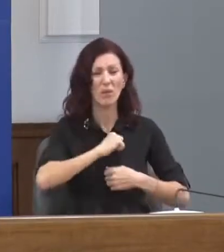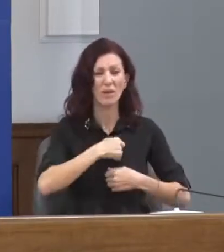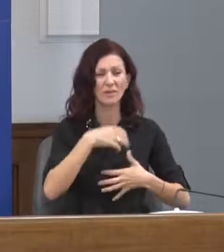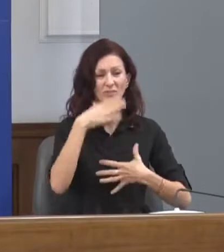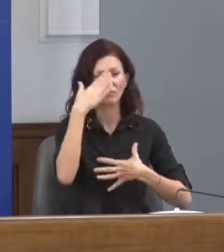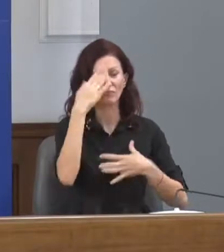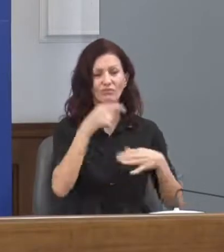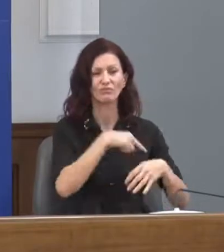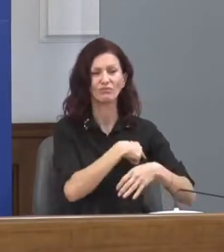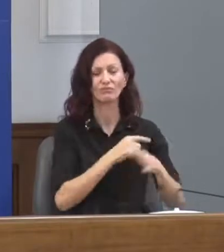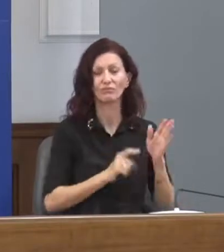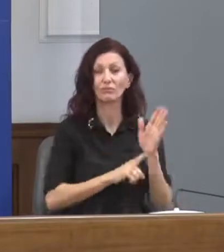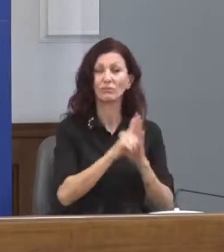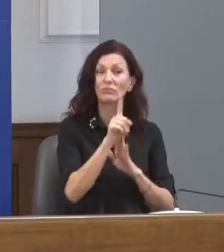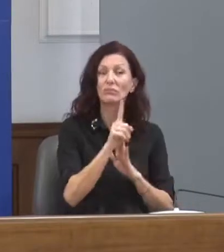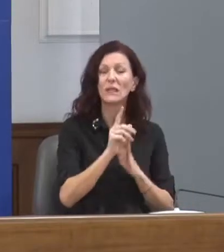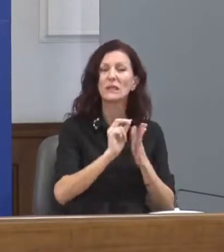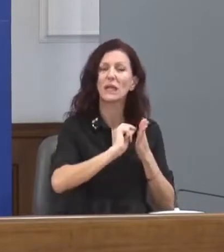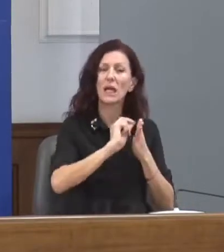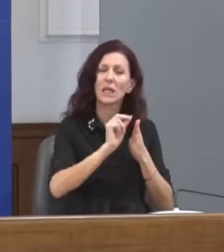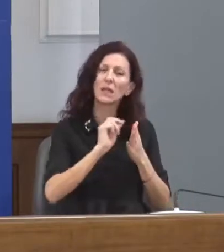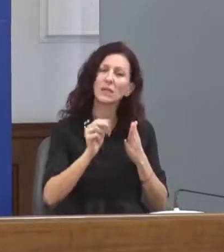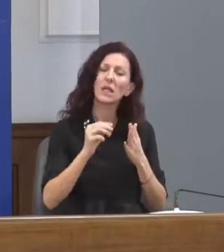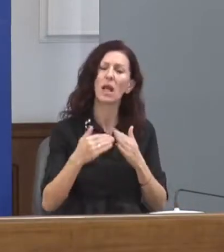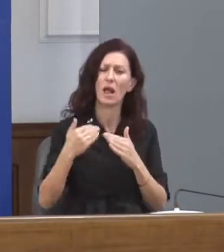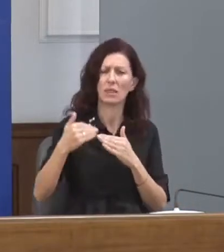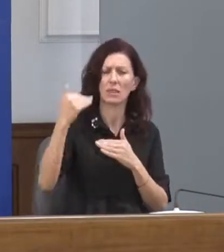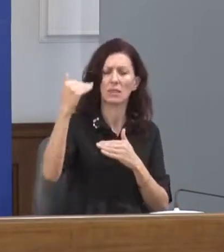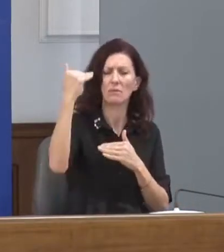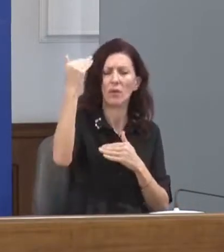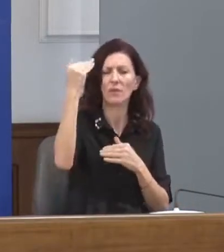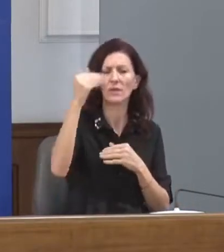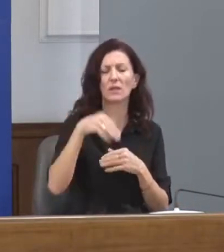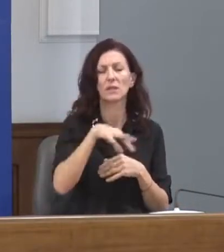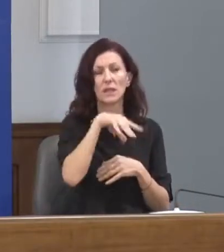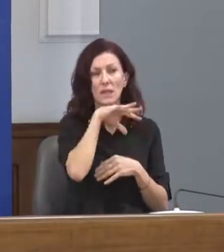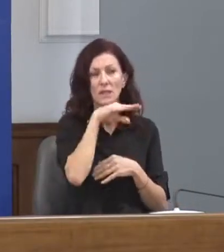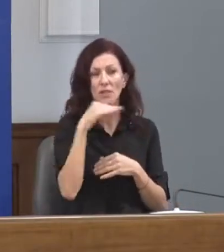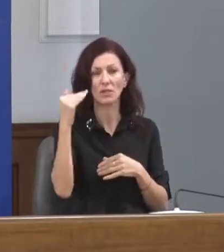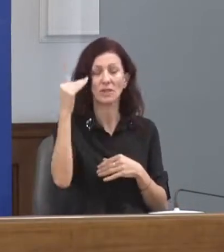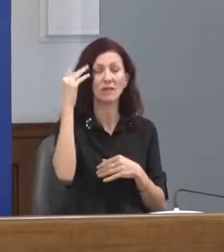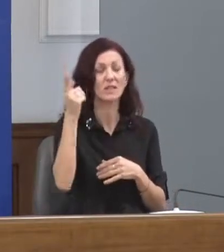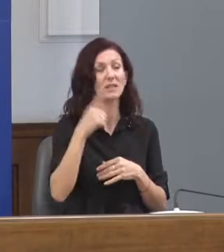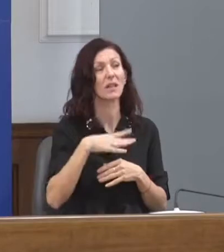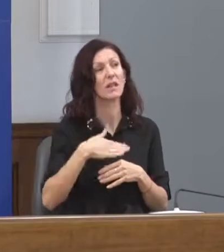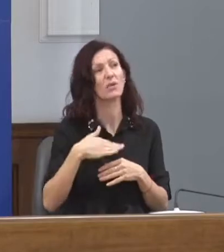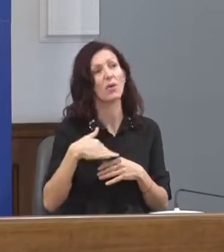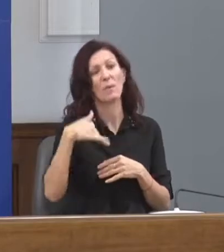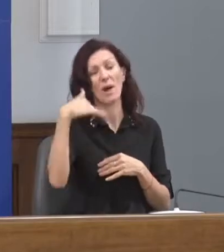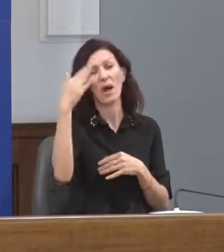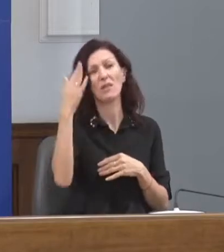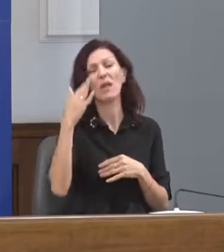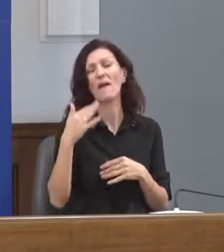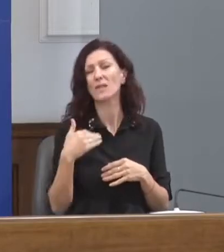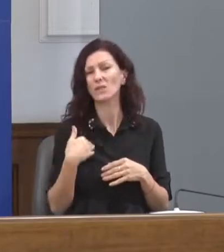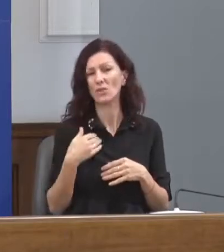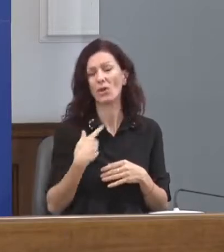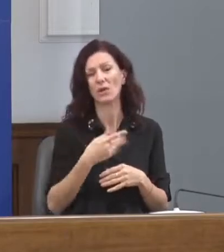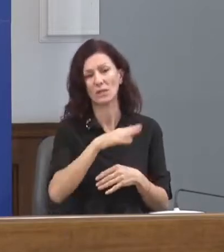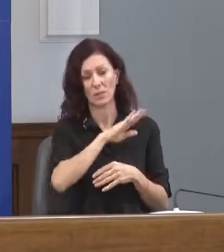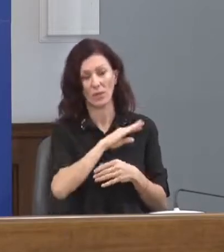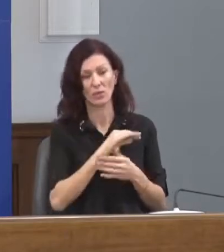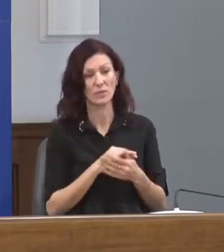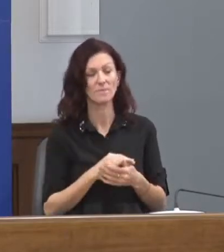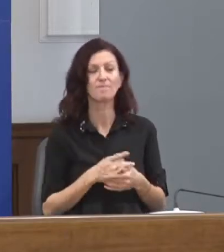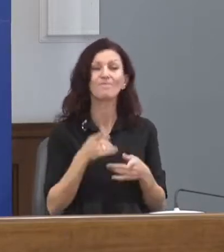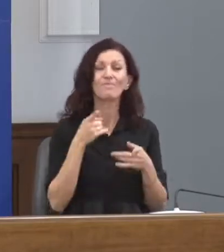се регистрира при хората в напреднала и старческа възраст, където има най-висок леталитет. Това и са и